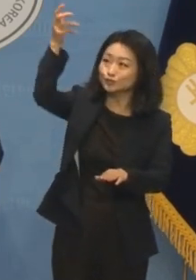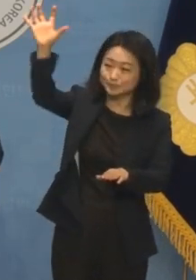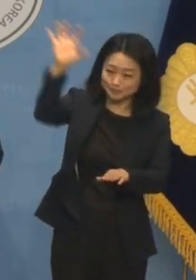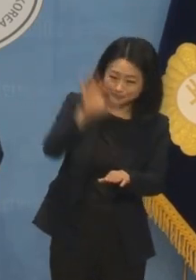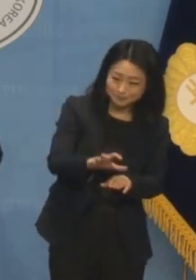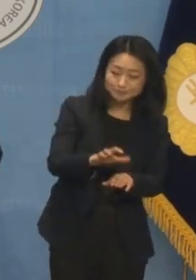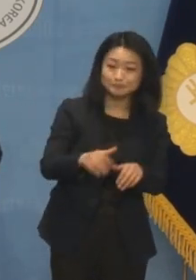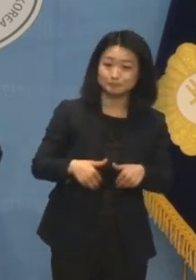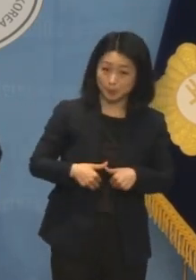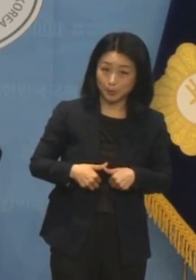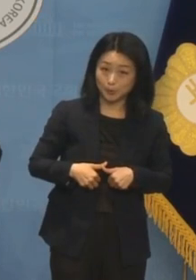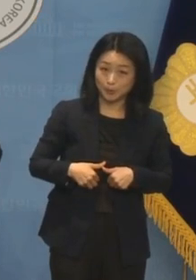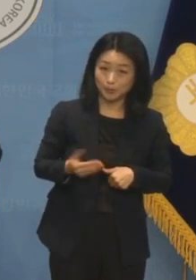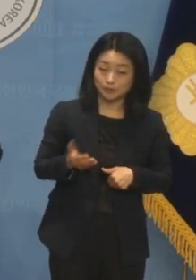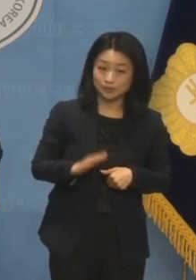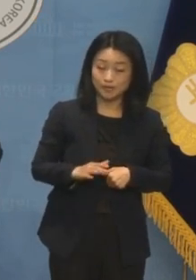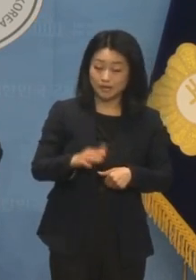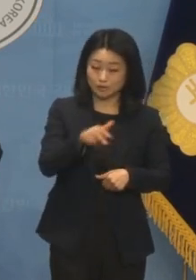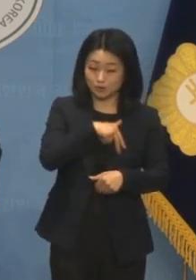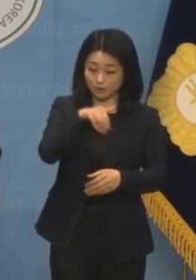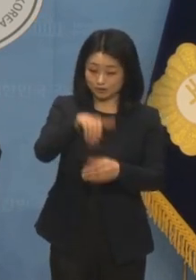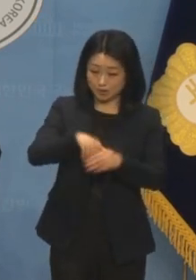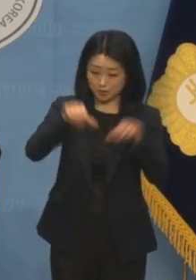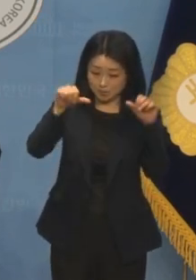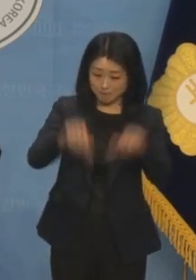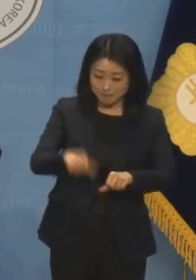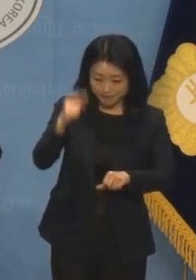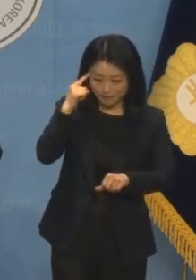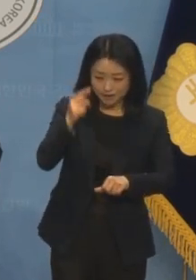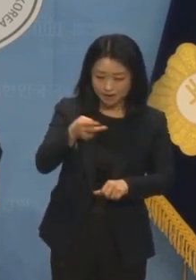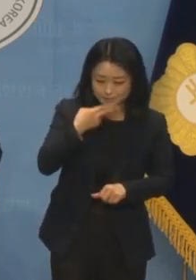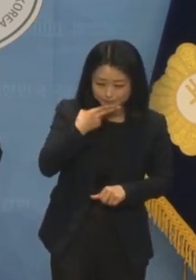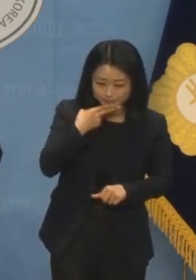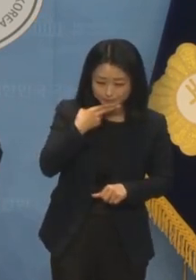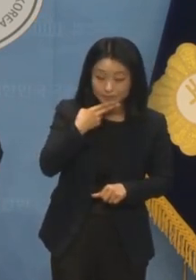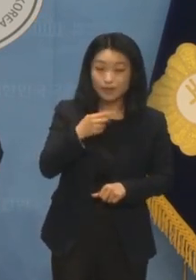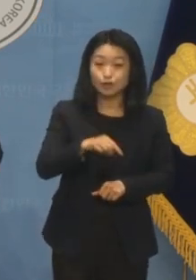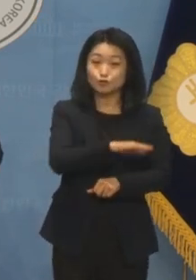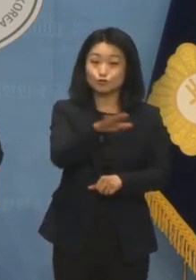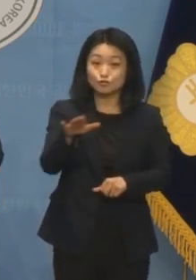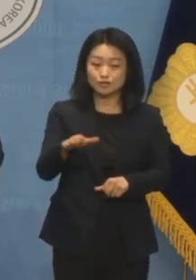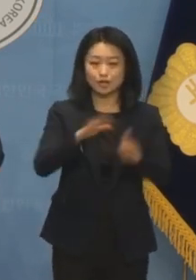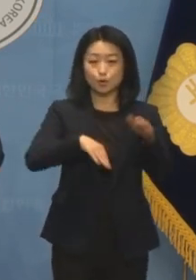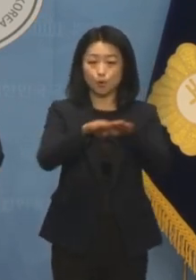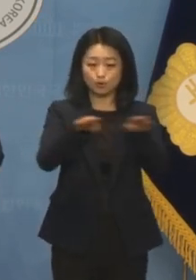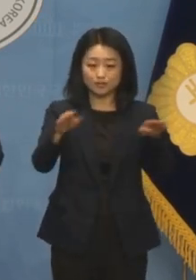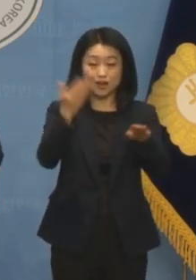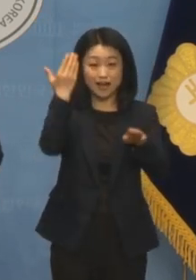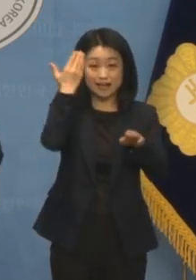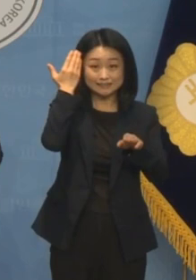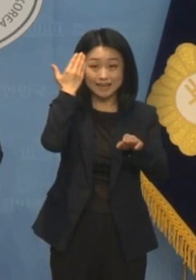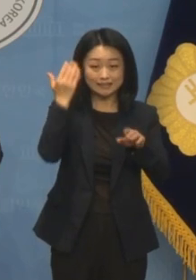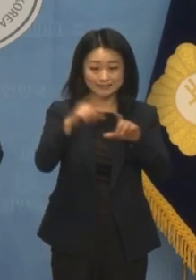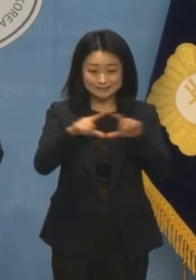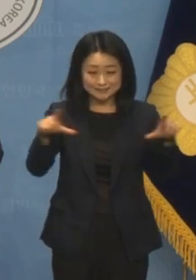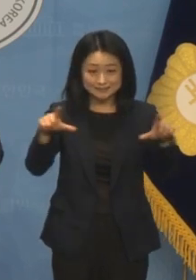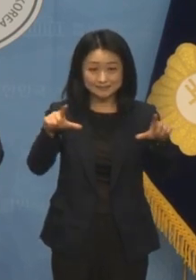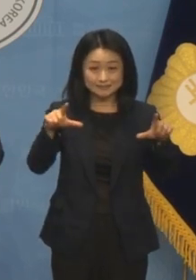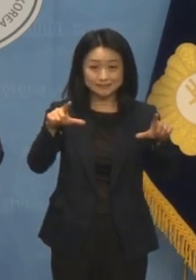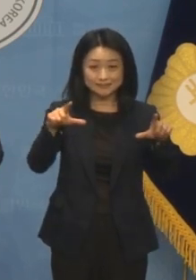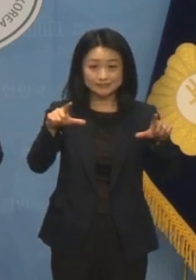우리는 총선 패배라는 현실도 자각하지 못하고 우리가 추구하던 공정과 상식의 가치와